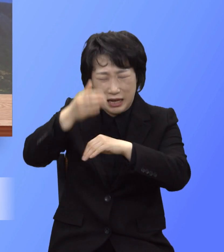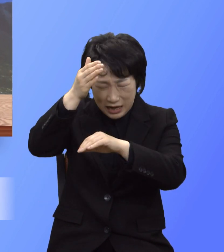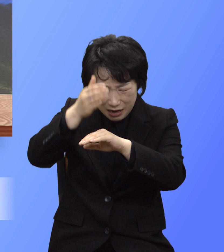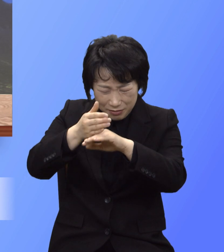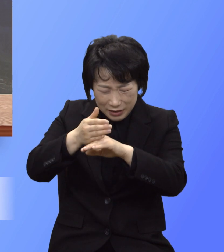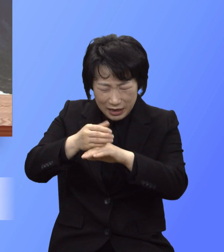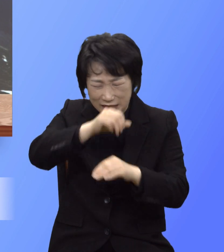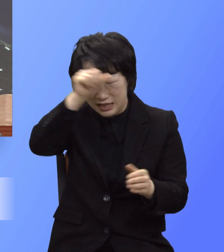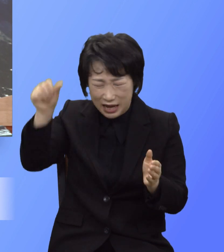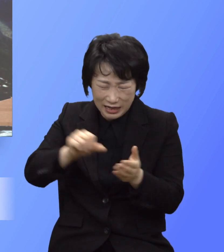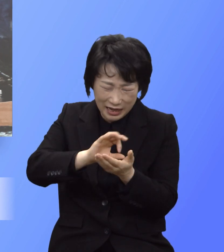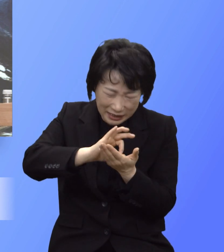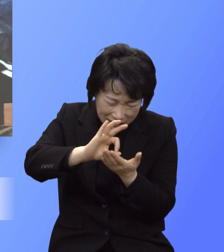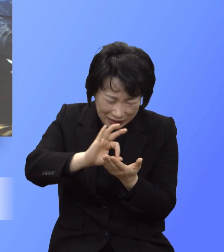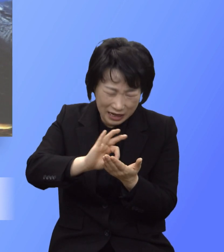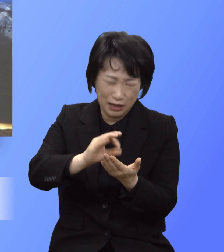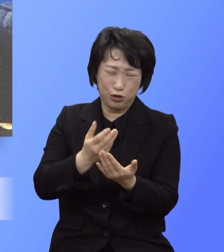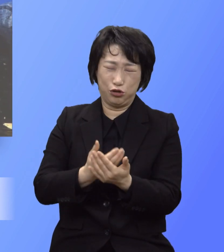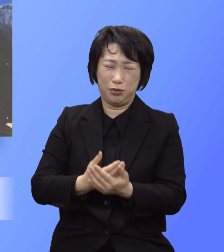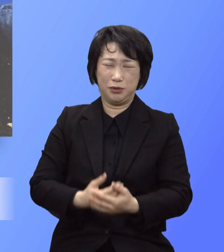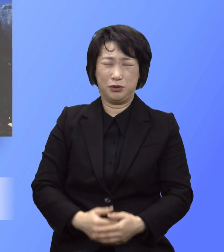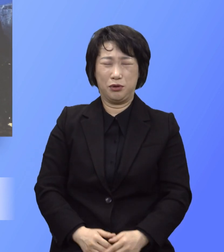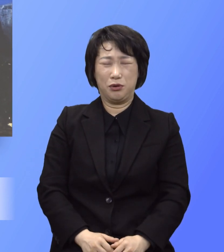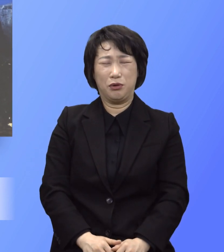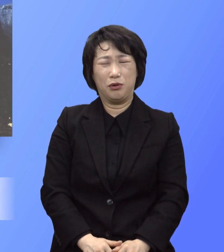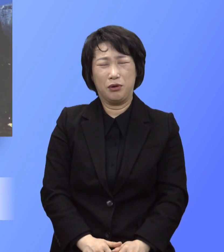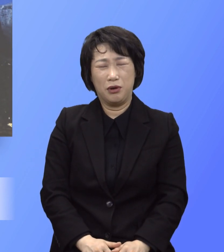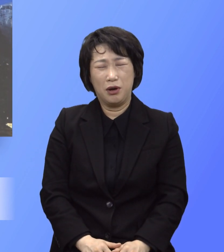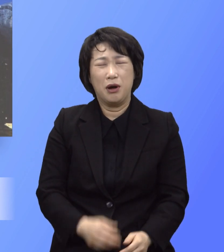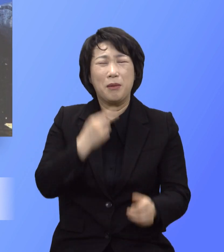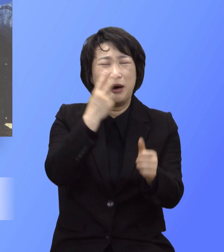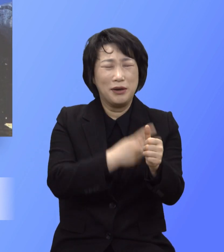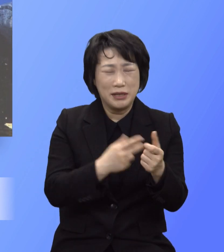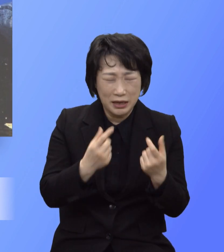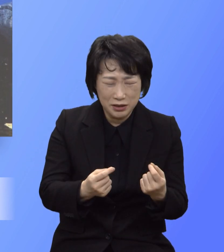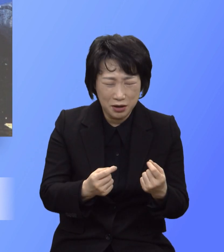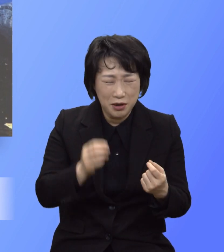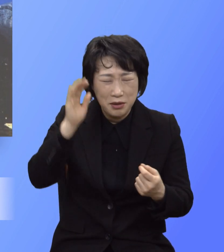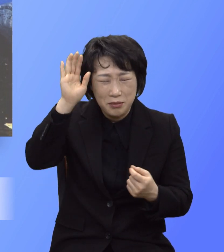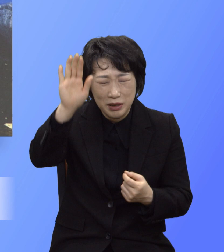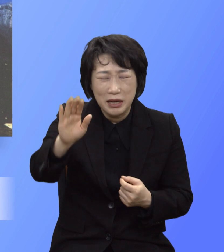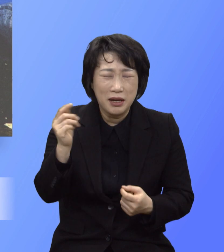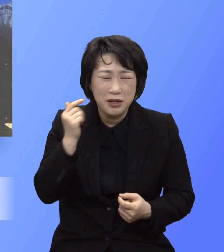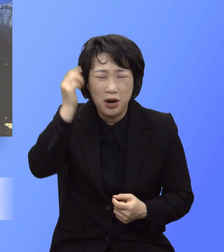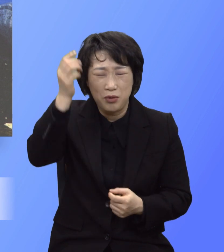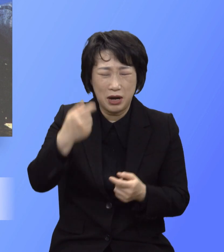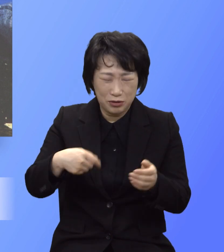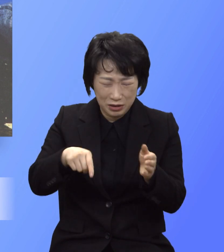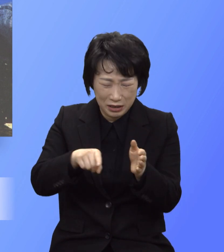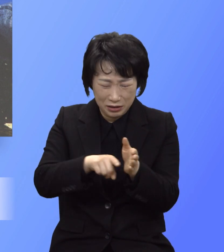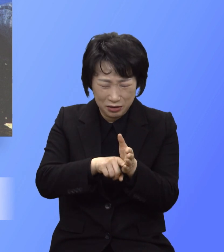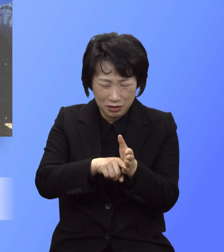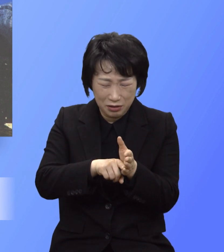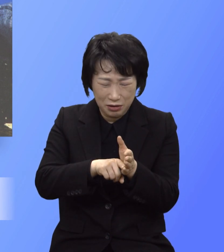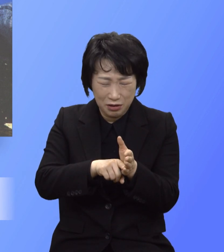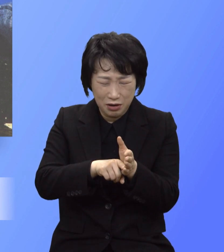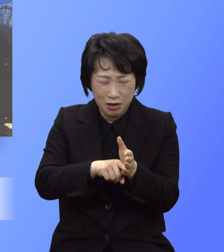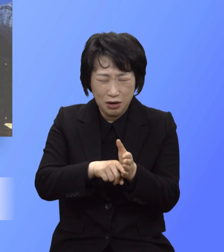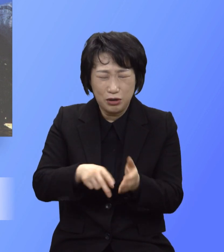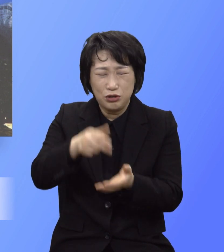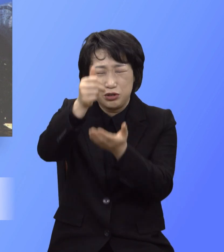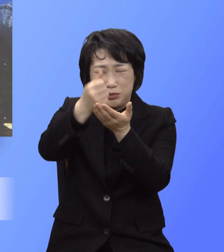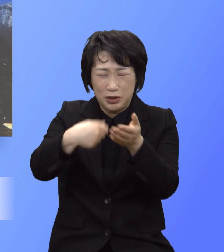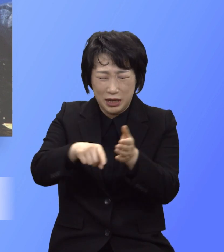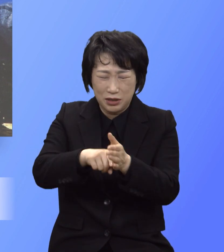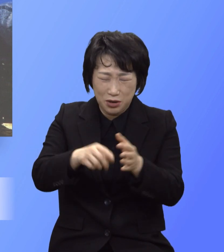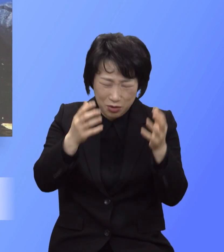감사의 생애를 쓰게 도와주시옵시고 바울과 같이 장차 올 영광을 위해서 주를